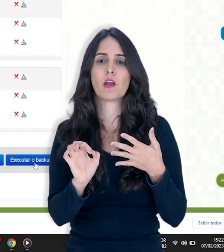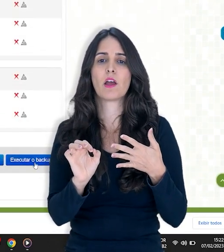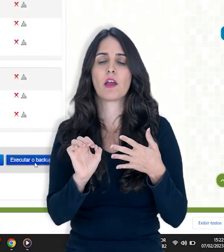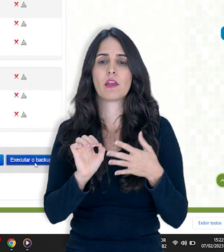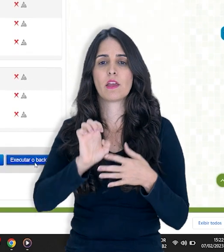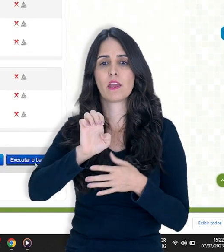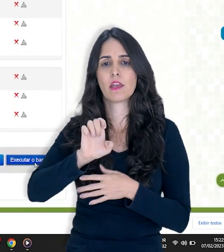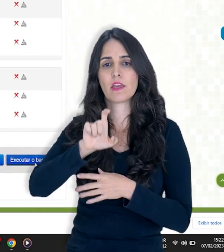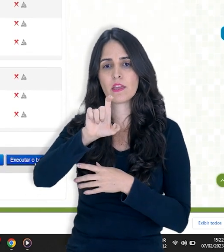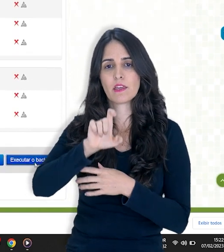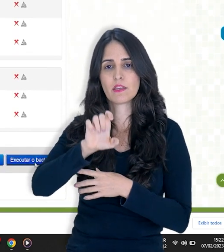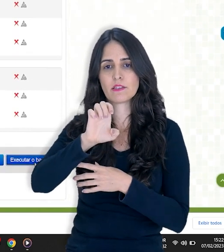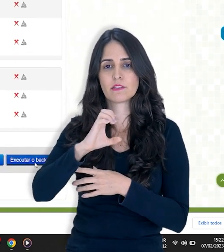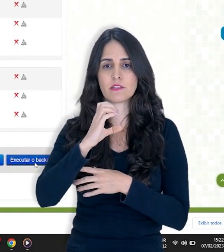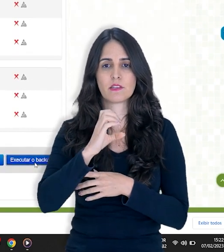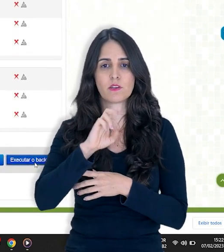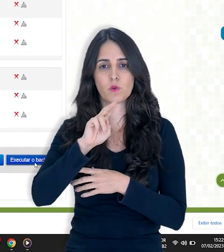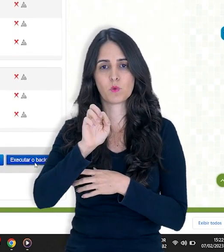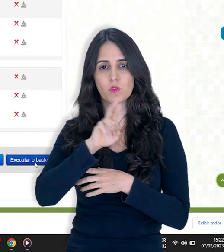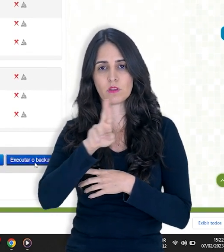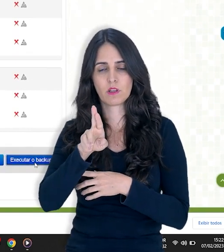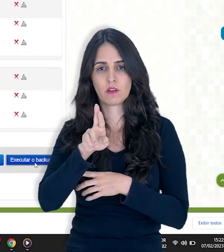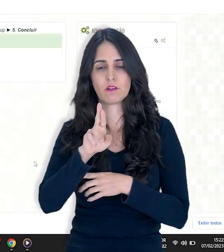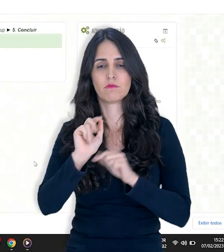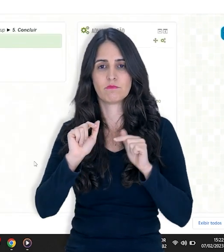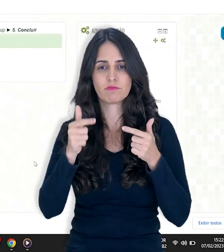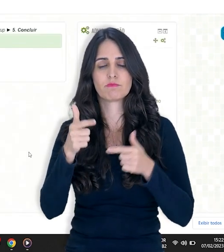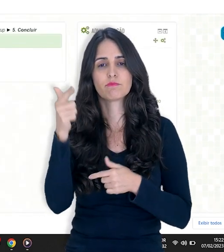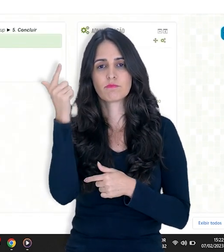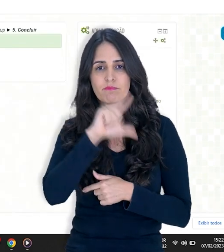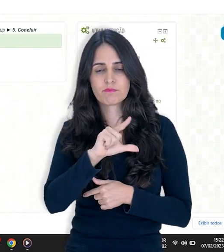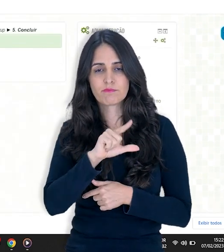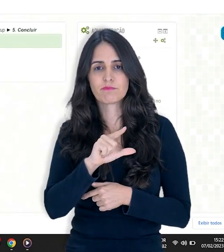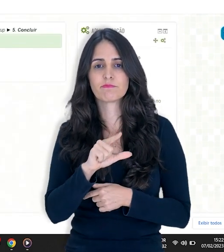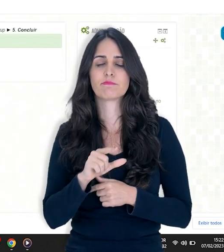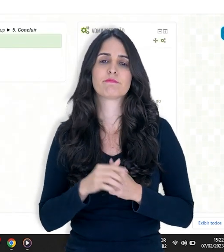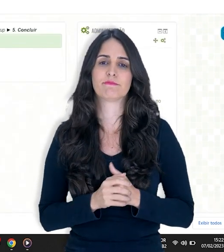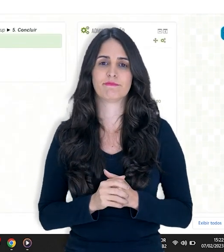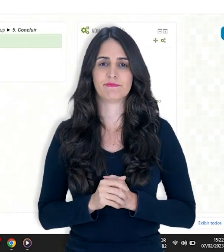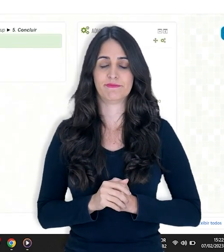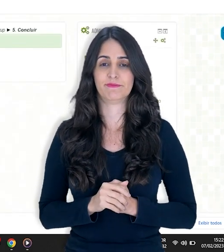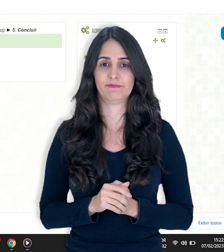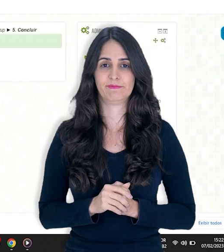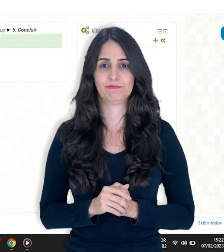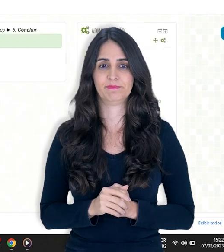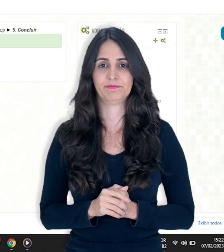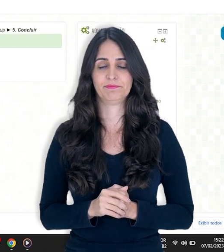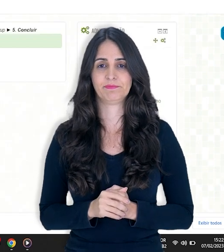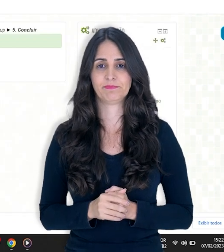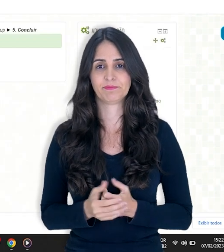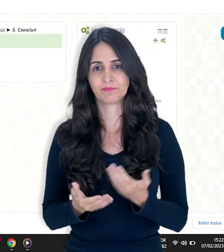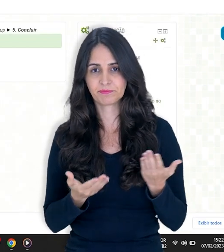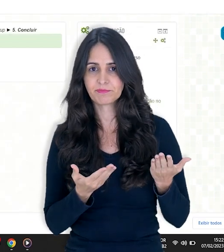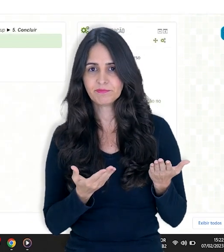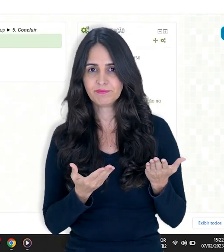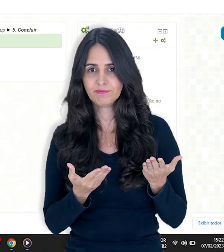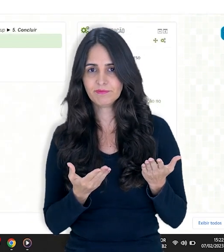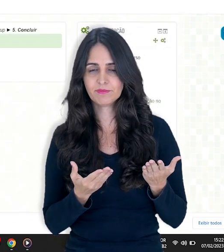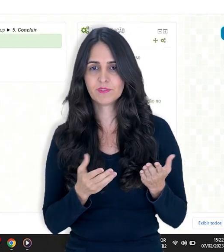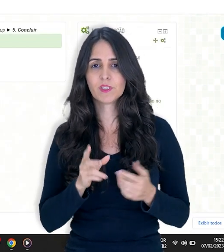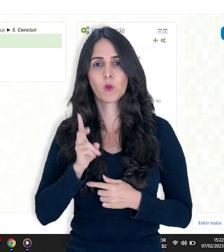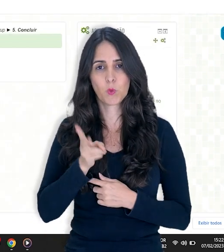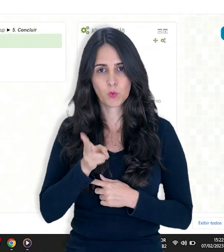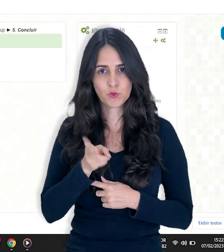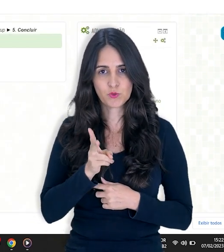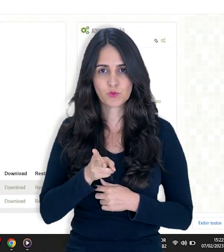clica em botão executar o backup, e aí você tem agora essa opção de clicar no